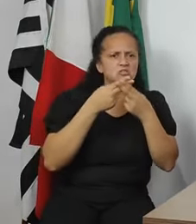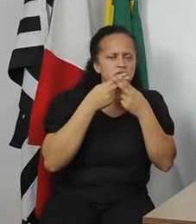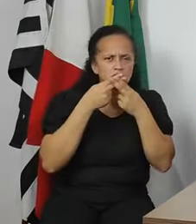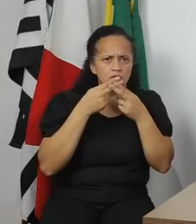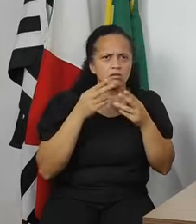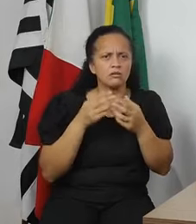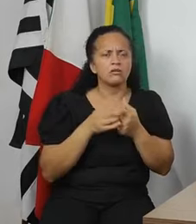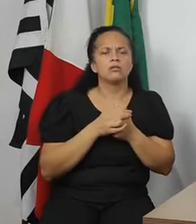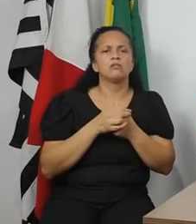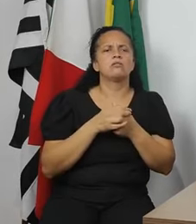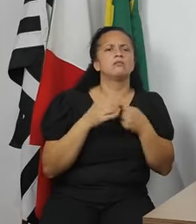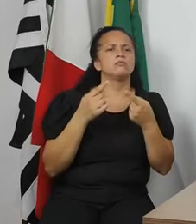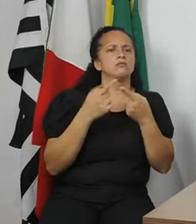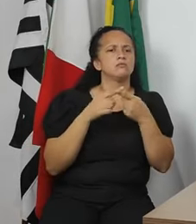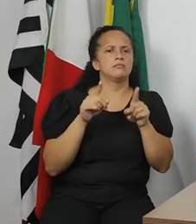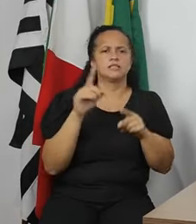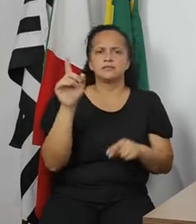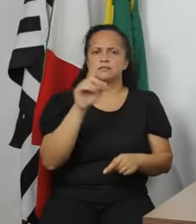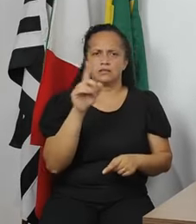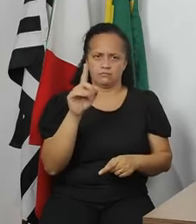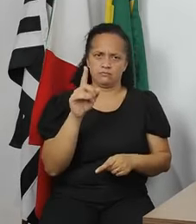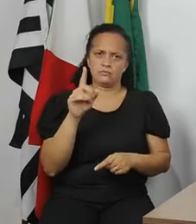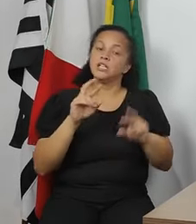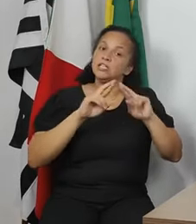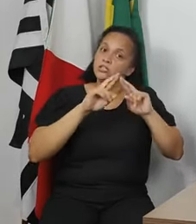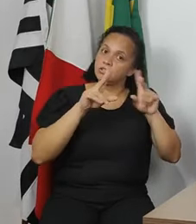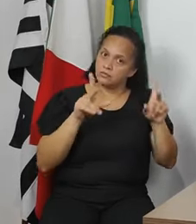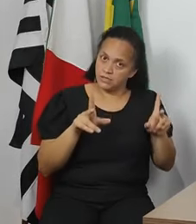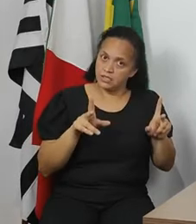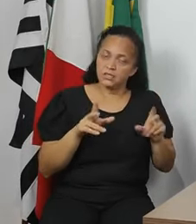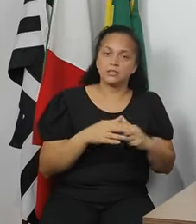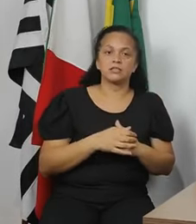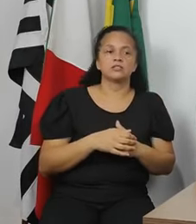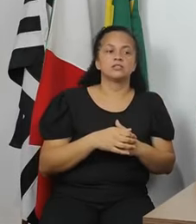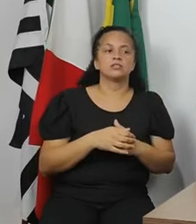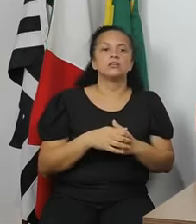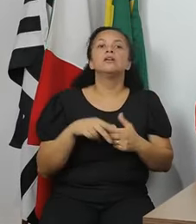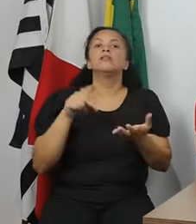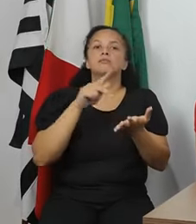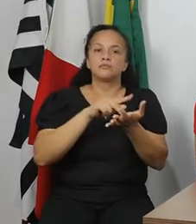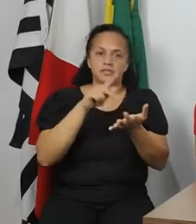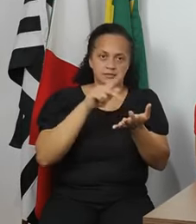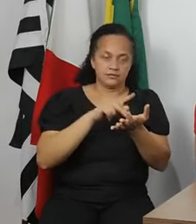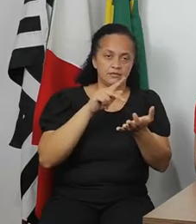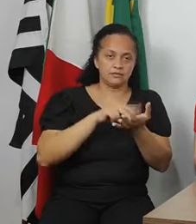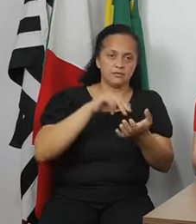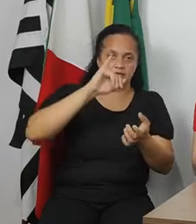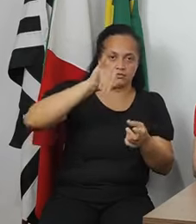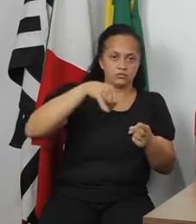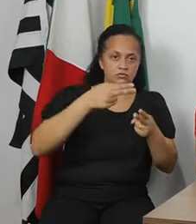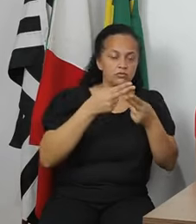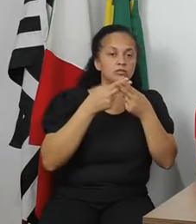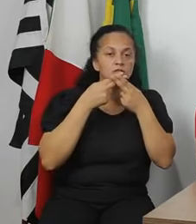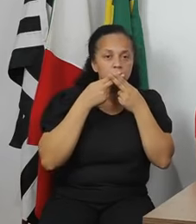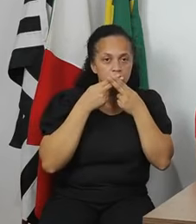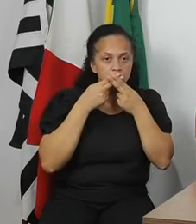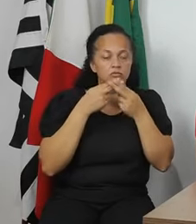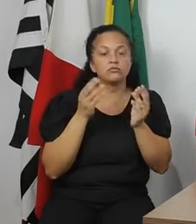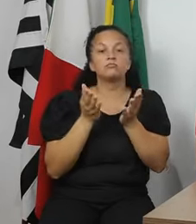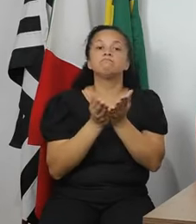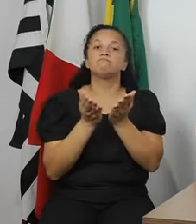jejuando. Mas na verdade não, a gente tem que entender qual que é o verdadeiro significado do jejum quando a gente fala do aspecto